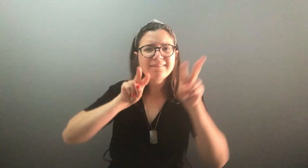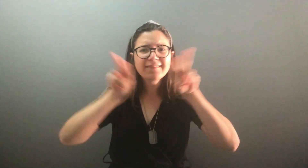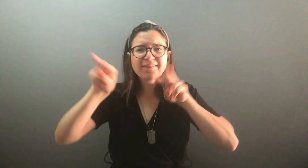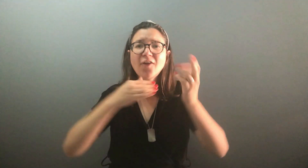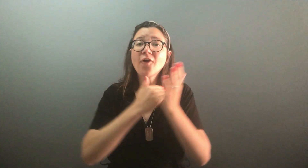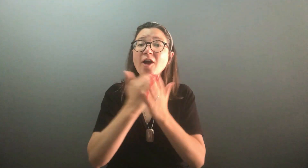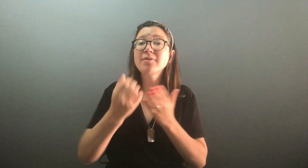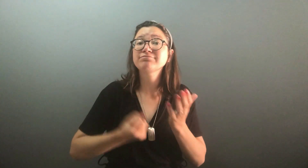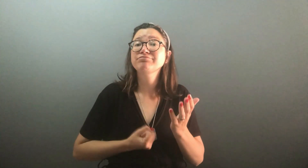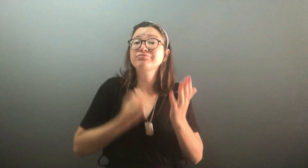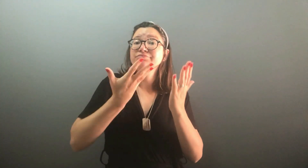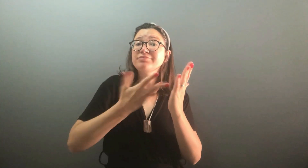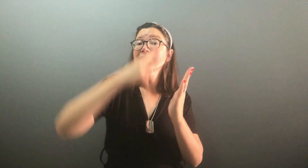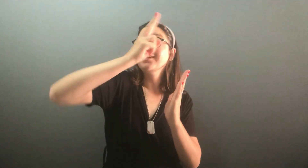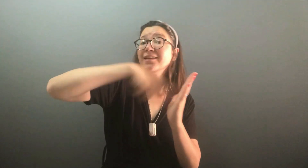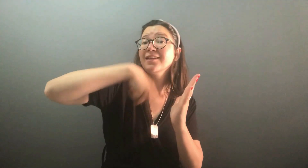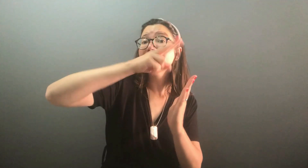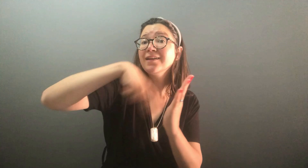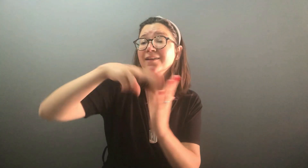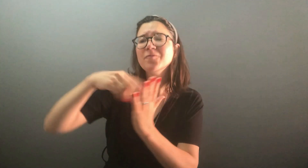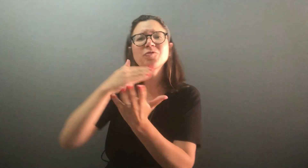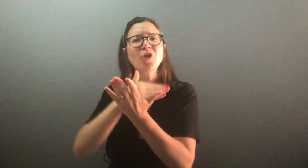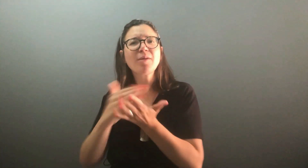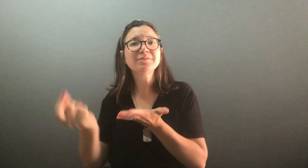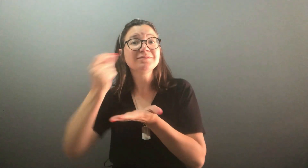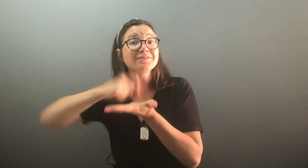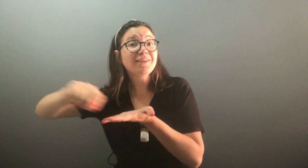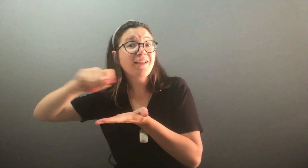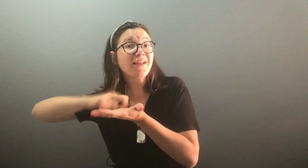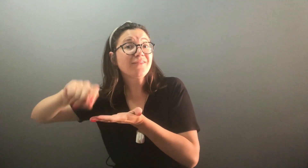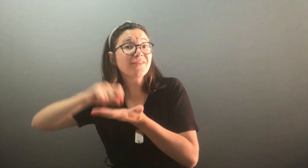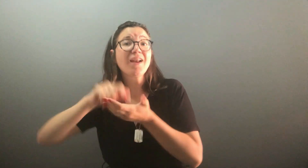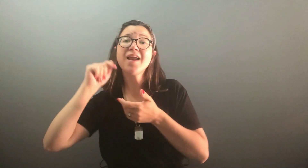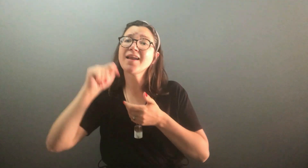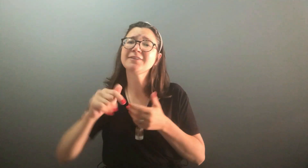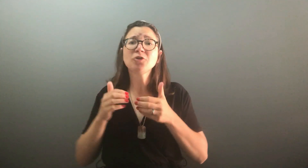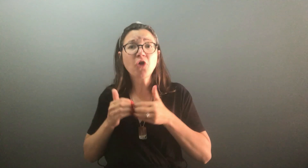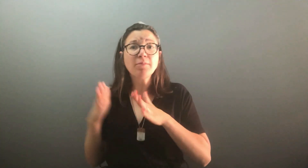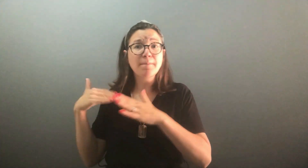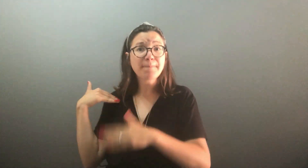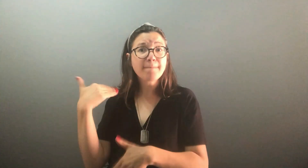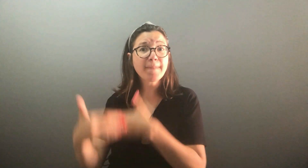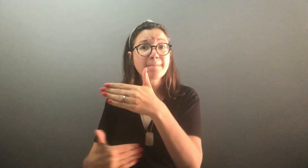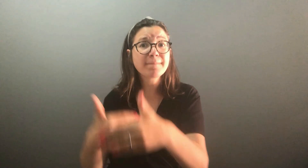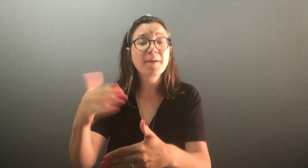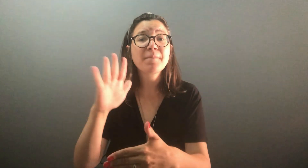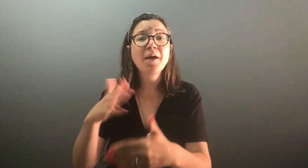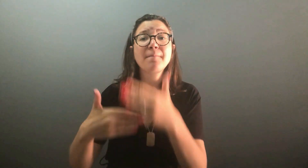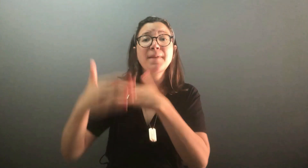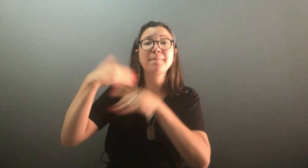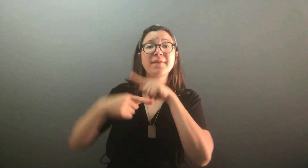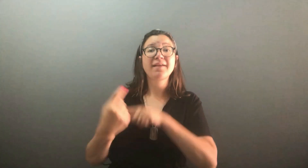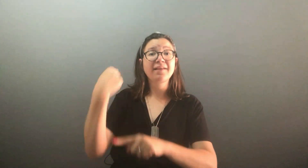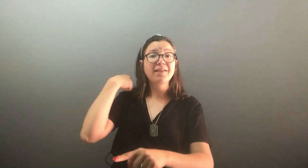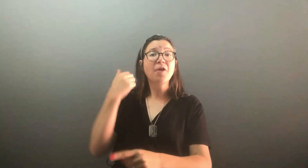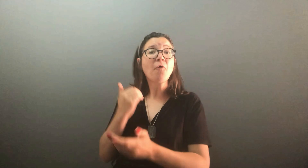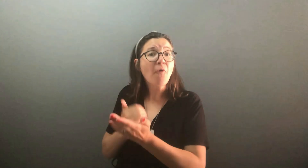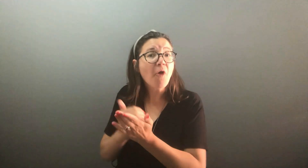momento de leitura, ela vai só externalizar isso que ela já adquiriu anteriormente. É um processo que não retrocede, ele